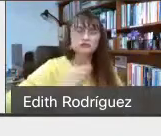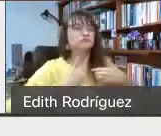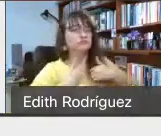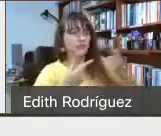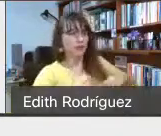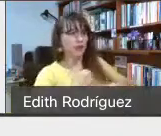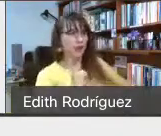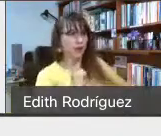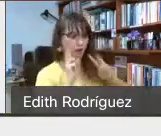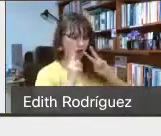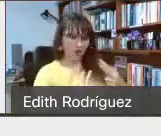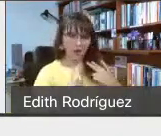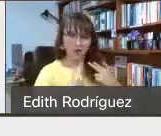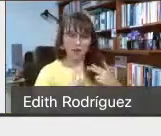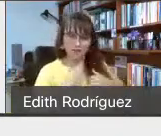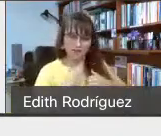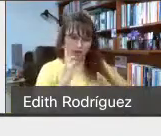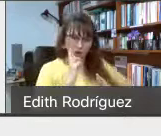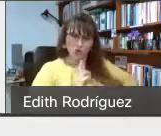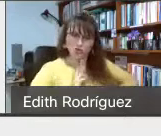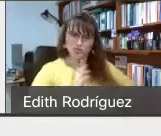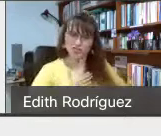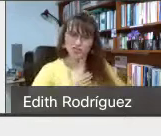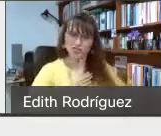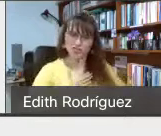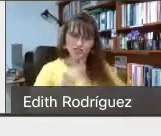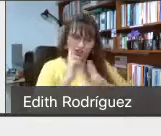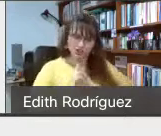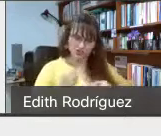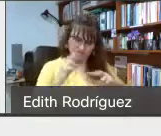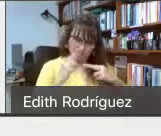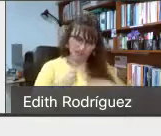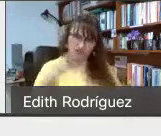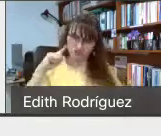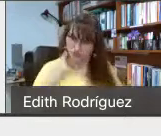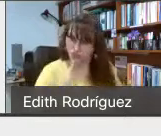jóvenes o los adultos sordos. Ellos también pueden hacer uso de estas tres cápsulas y